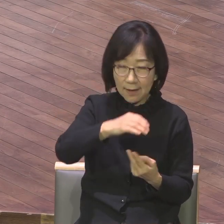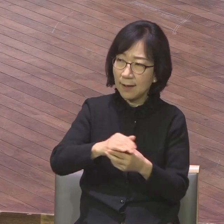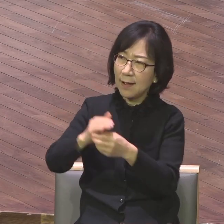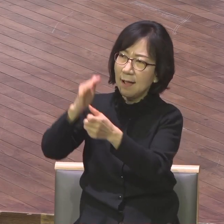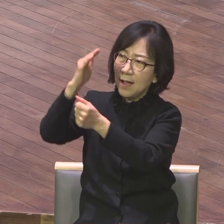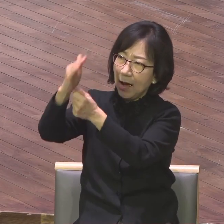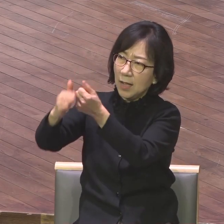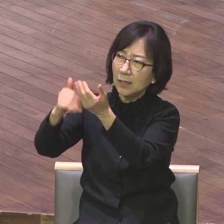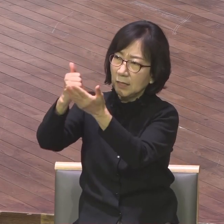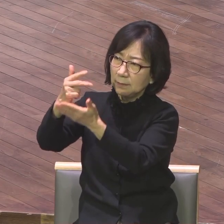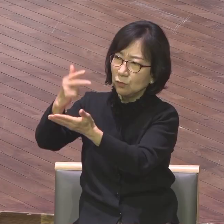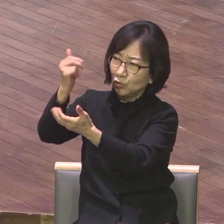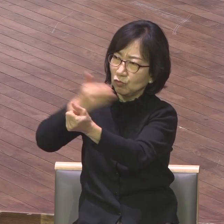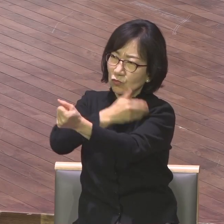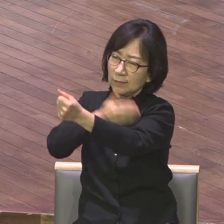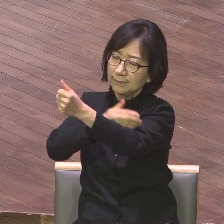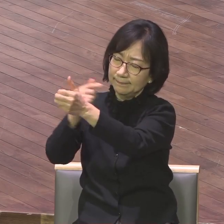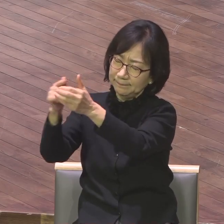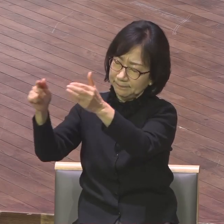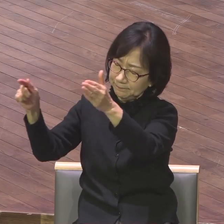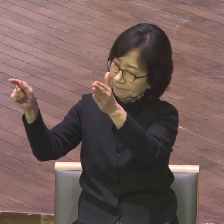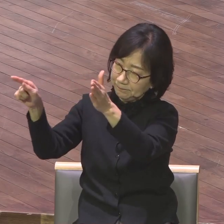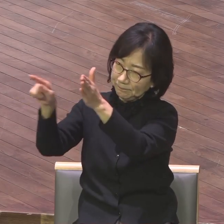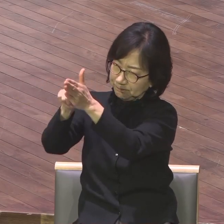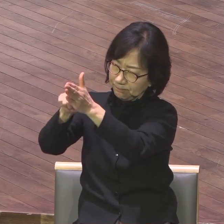믿고 있다라는 고백이에요.